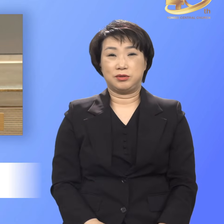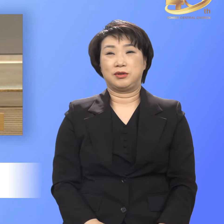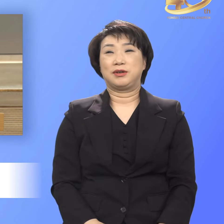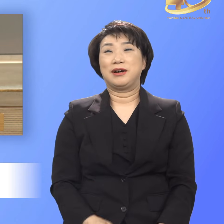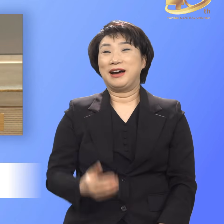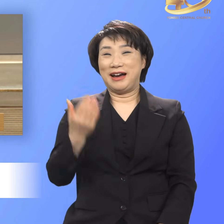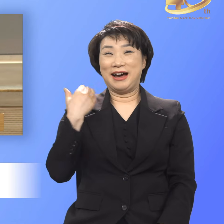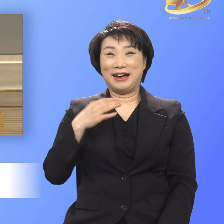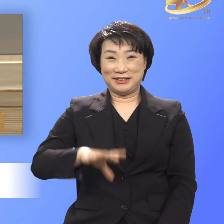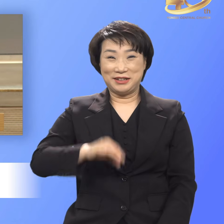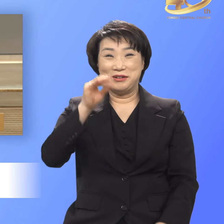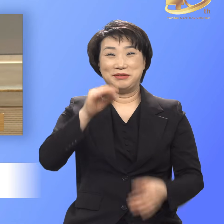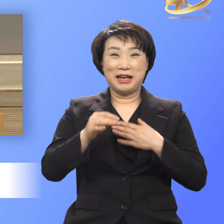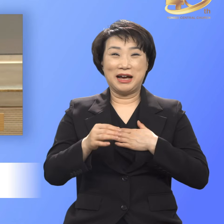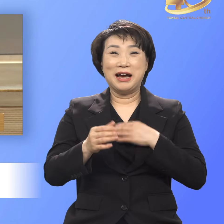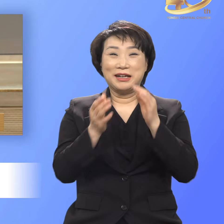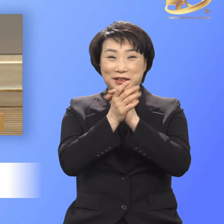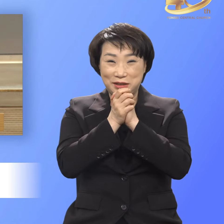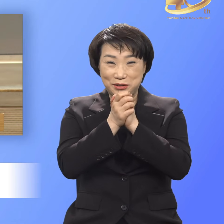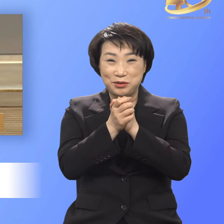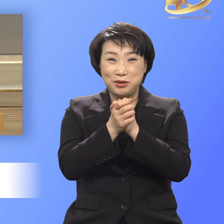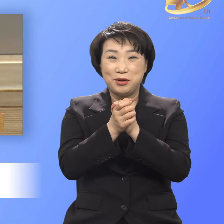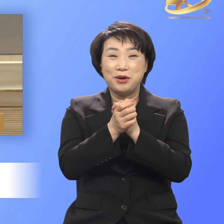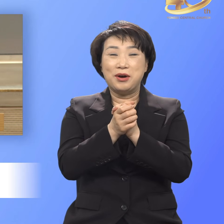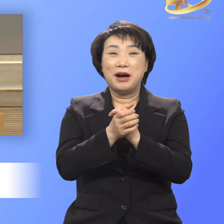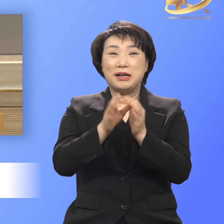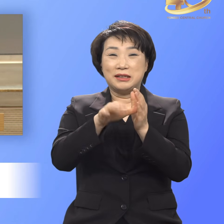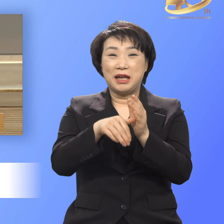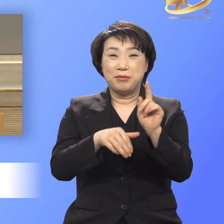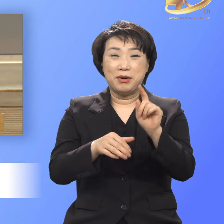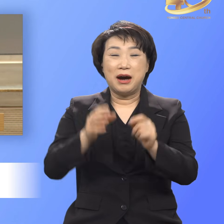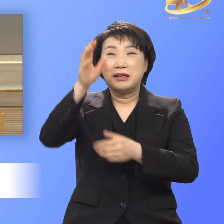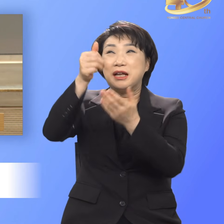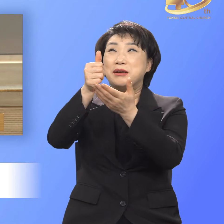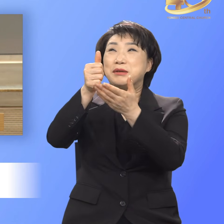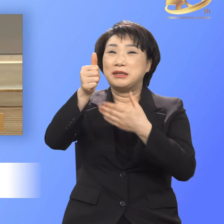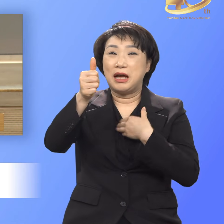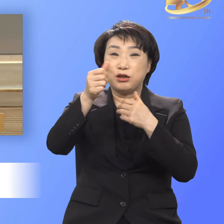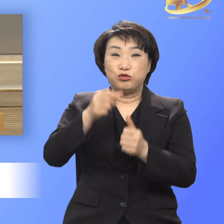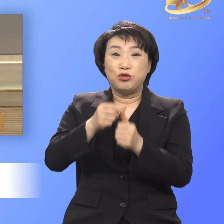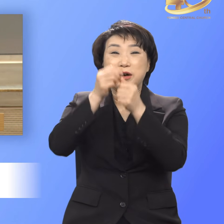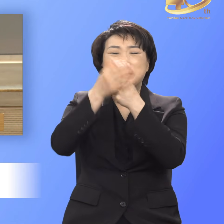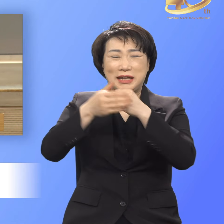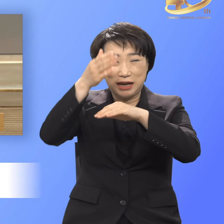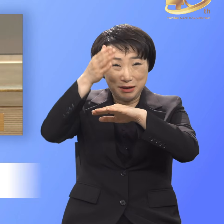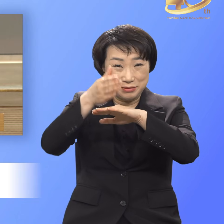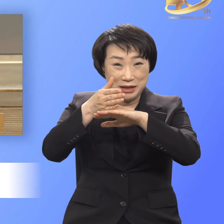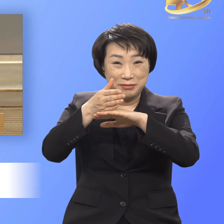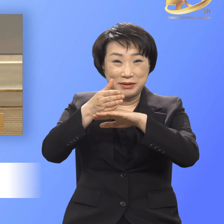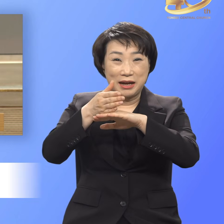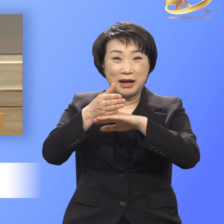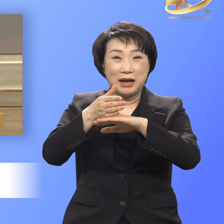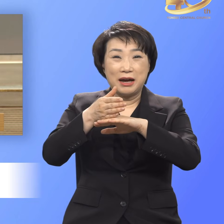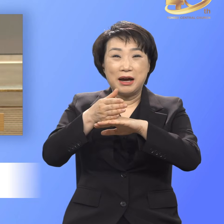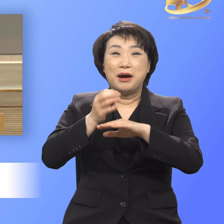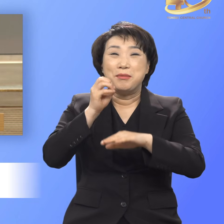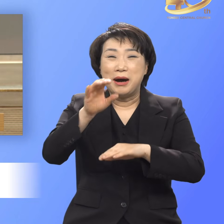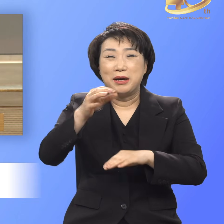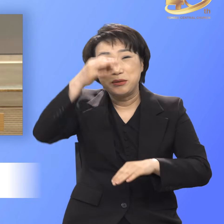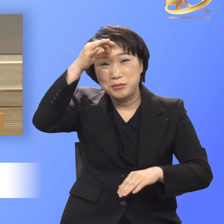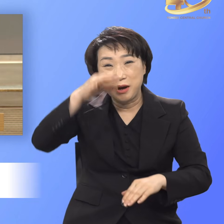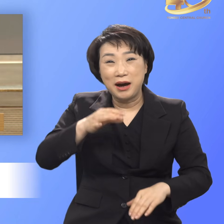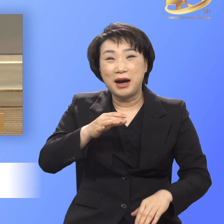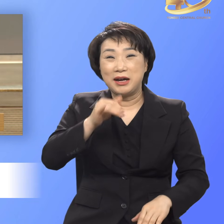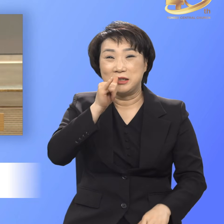기도할 때 그러셨번에 하나님께 날 구원하시는 애 감사합니다. 어떻게서 송구스러워.